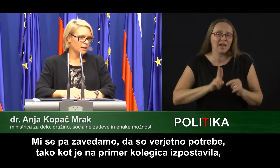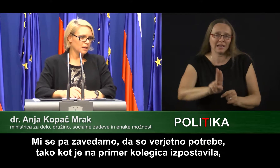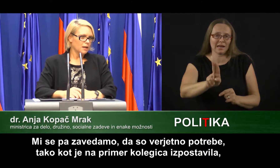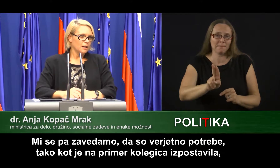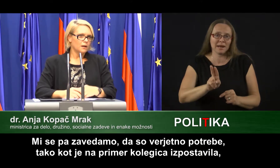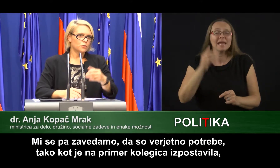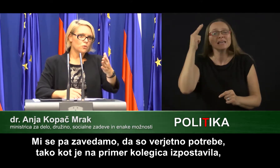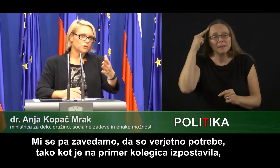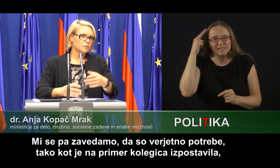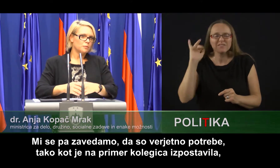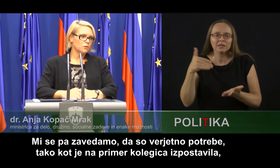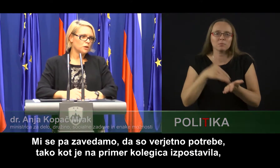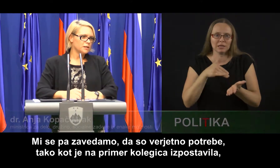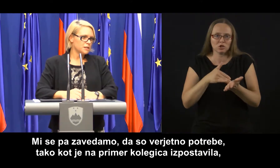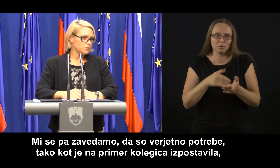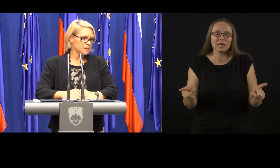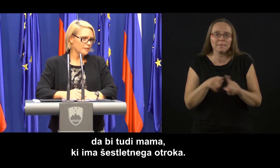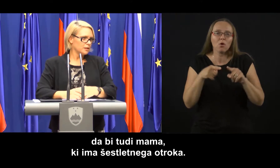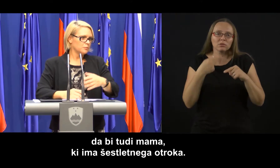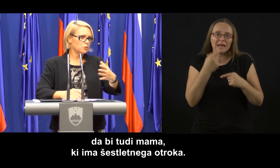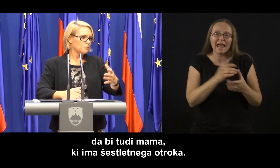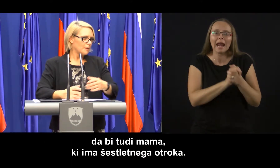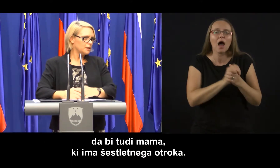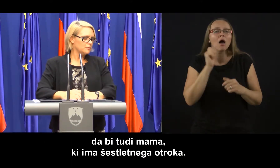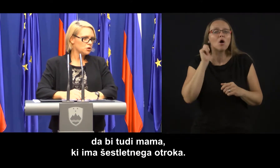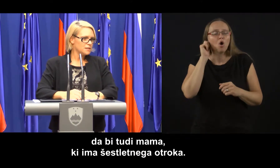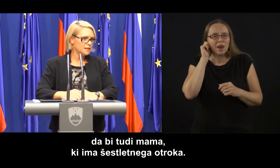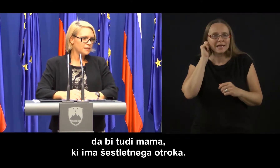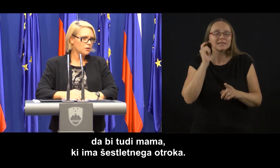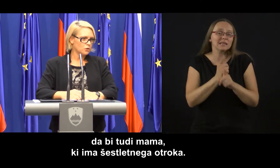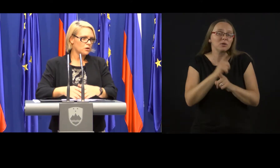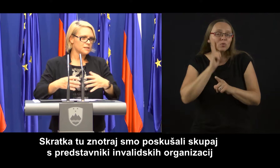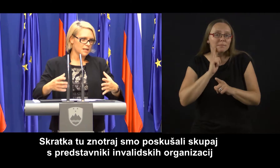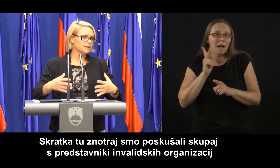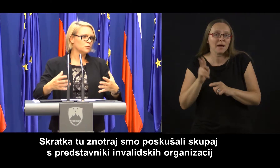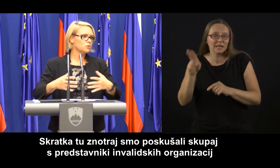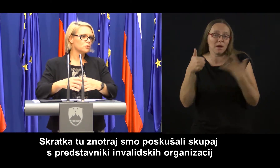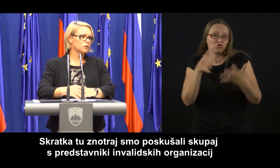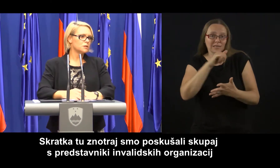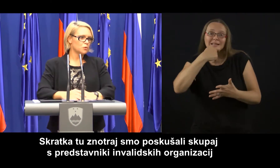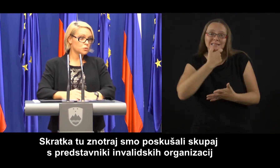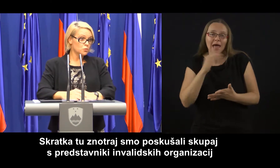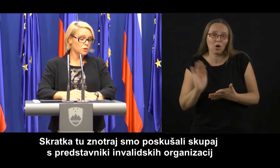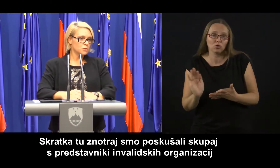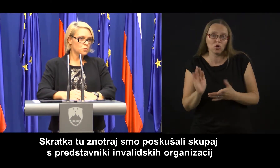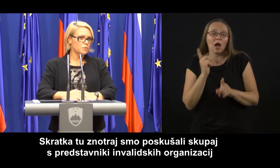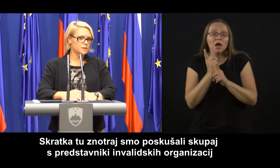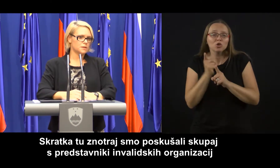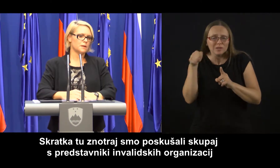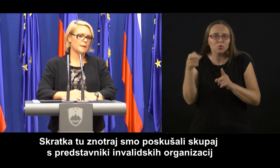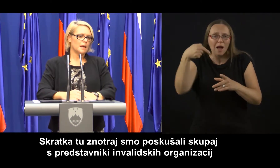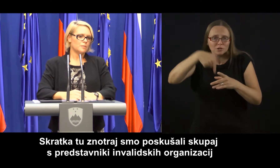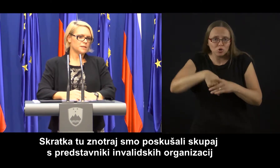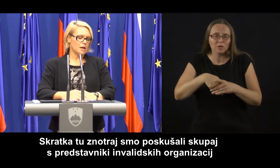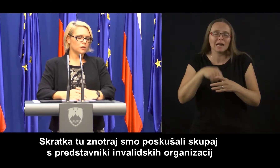potrebe, tako kot je naprimer kolegica izpostavila, da bi tudi mama, ki ima 6-letnega otroka, skratka tu znotraj smo skušali skupaj